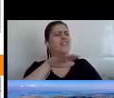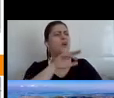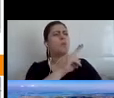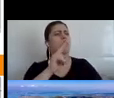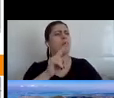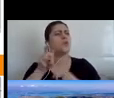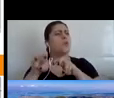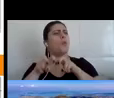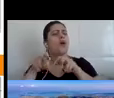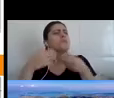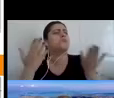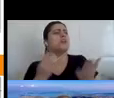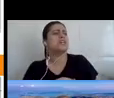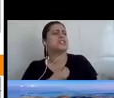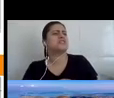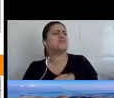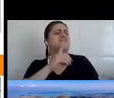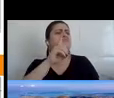rural é esse existente no DF?